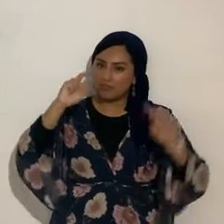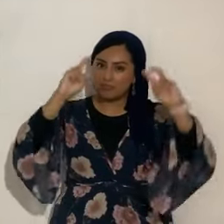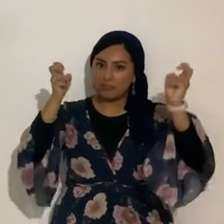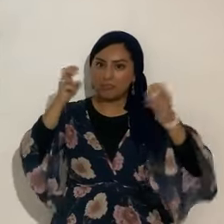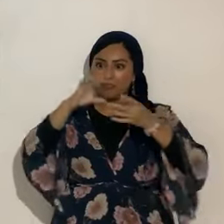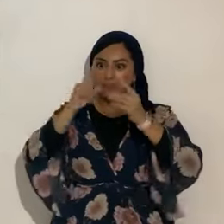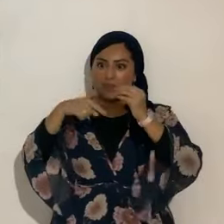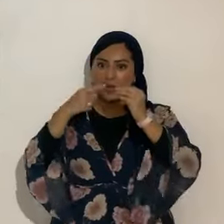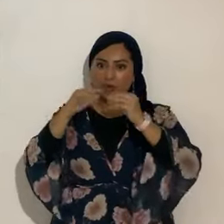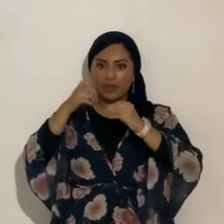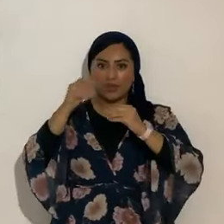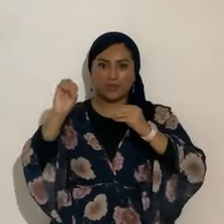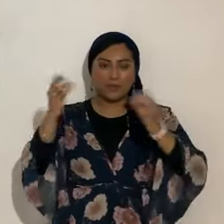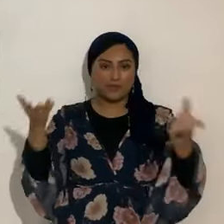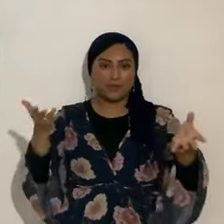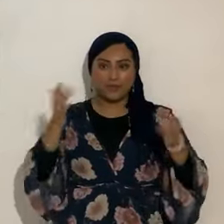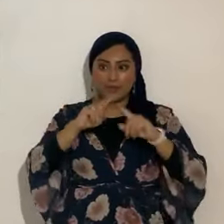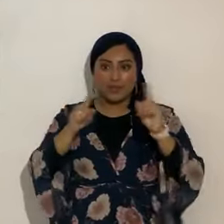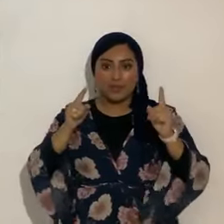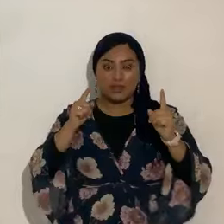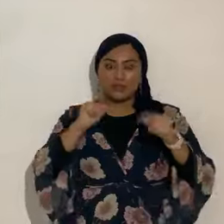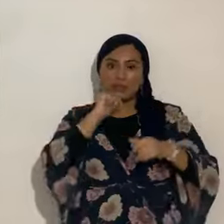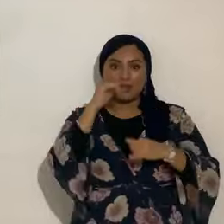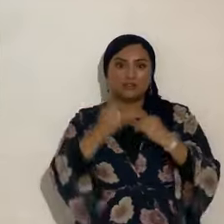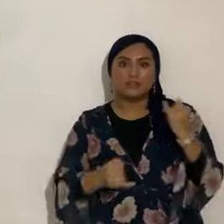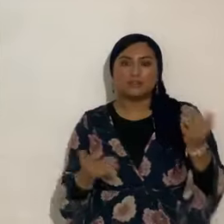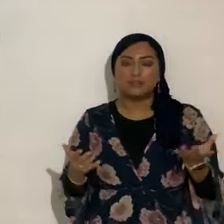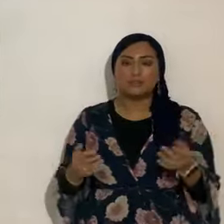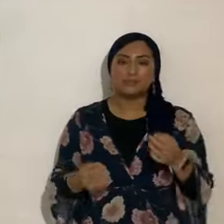temas del ego, no lo recuerdo, pero fíjense cómo no se acaba esto.